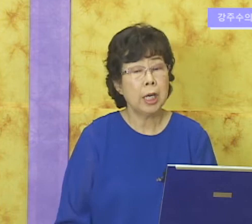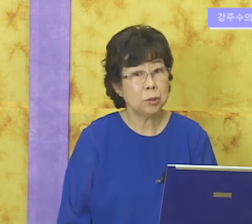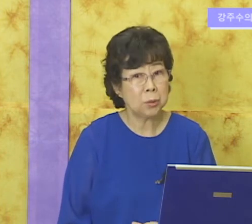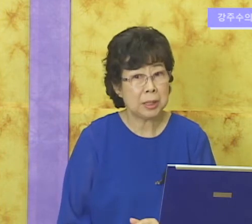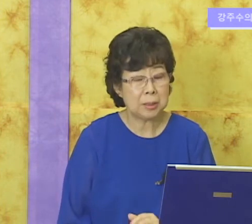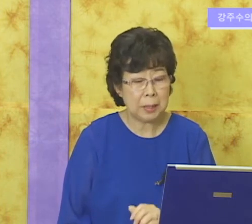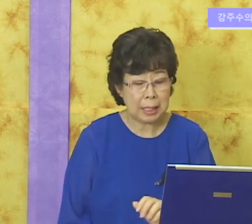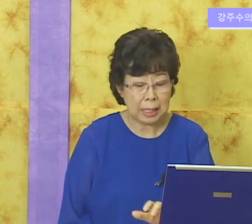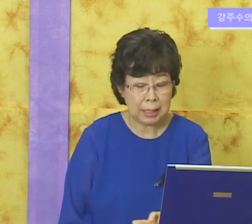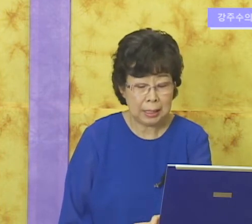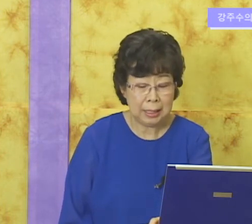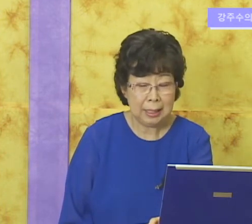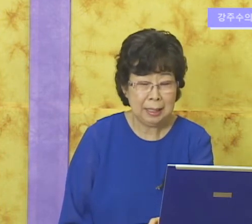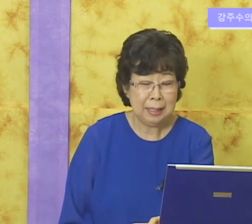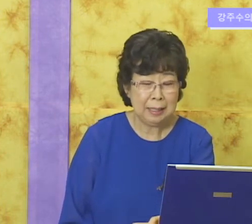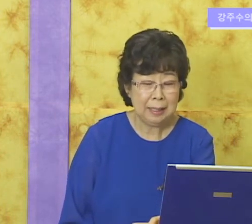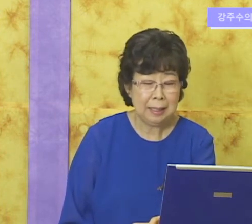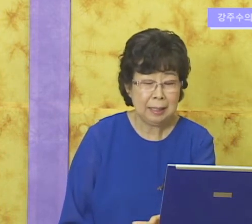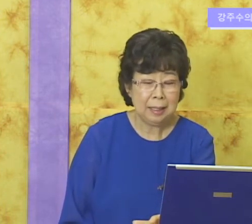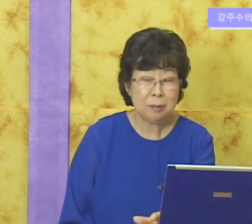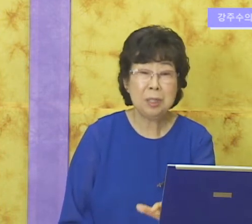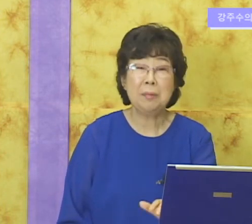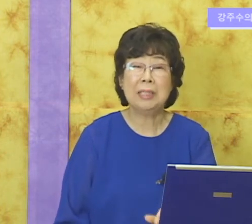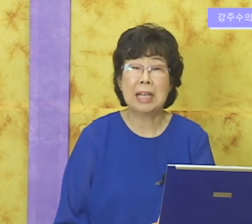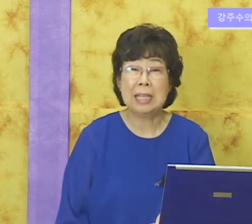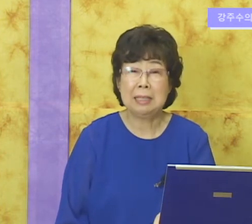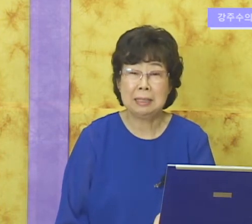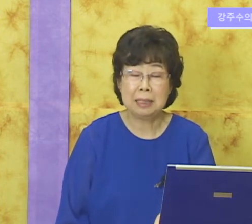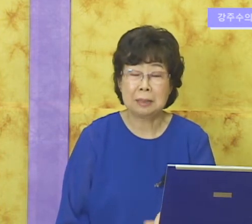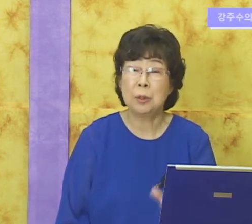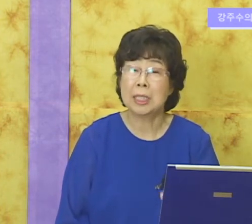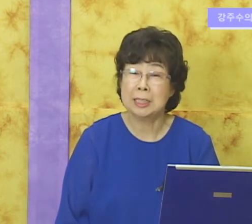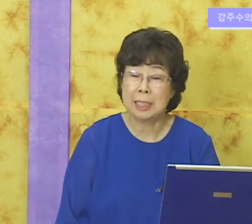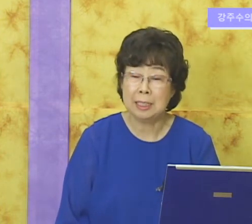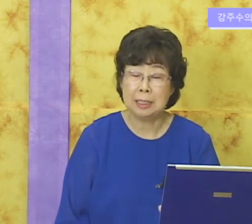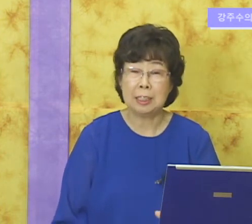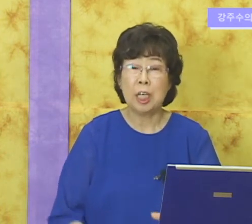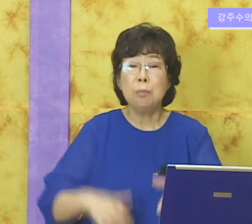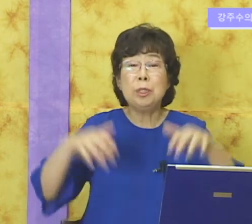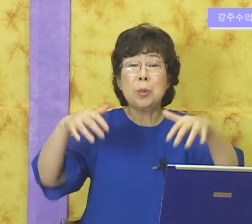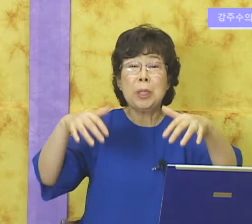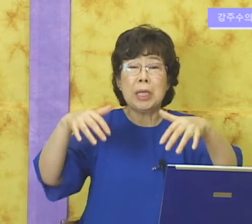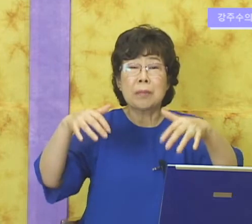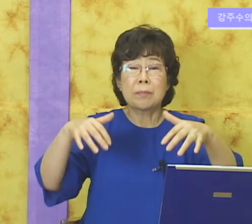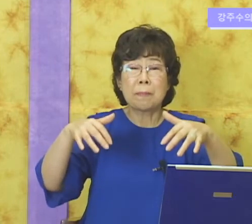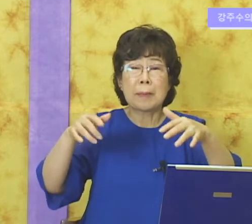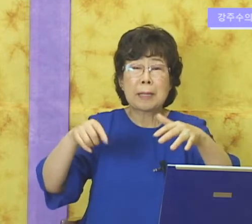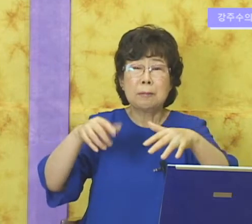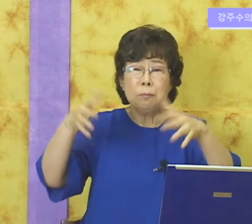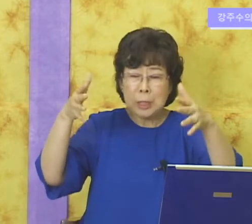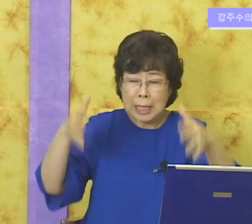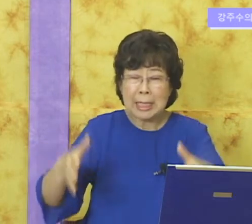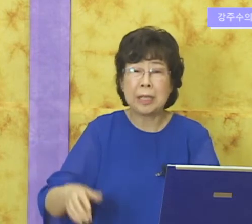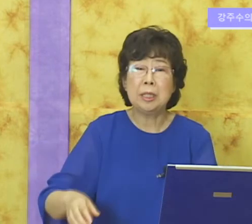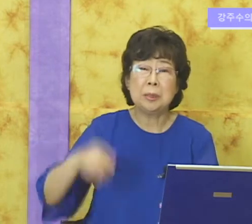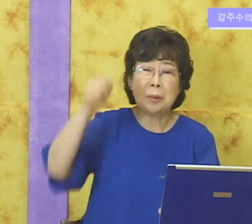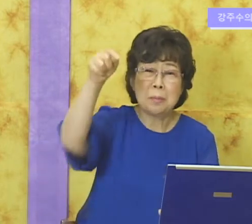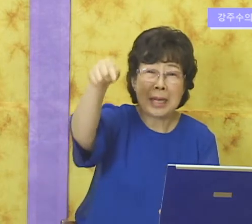오해할 수도 있습니다. 우리 비장애인들은, 우리 건청인들은 비소리, 문이 다 닫혀 있어도